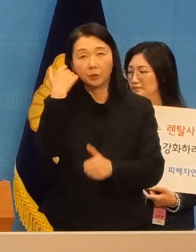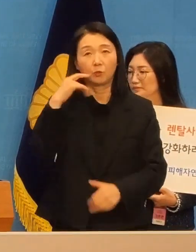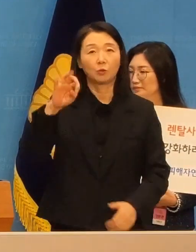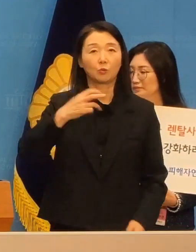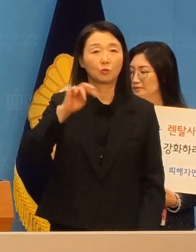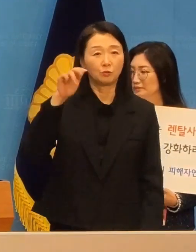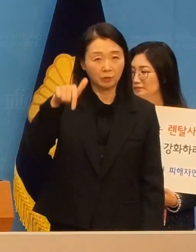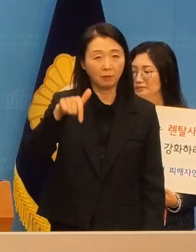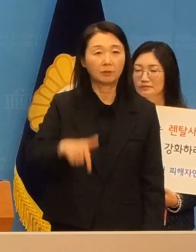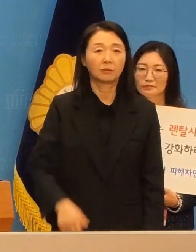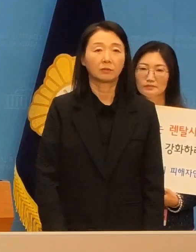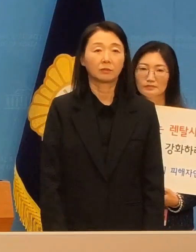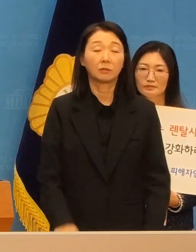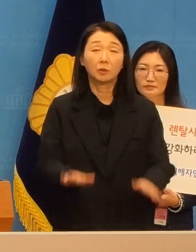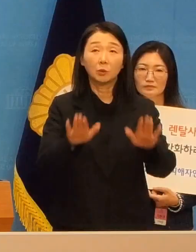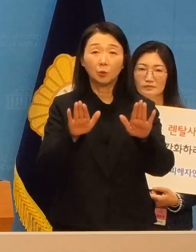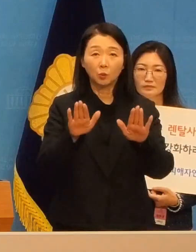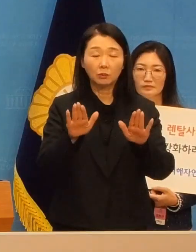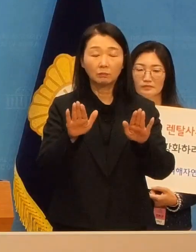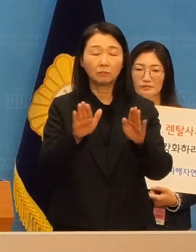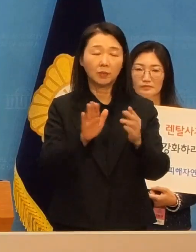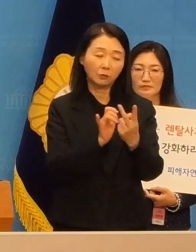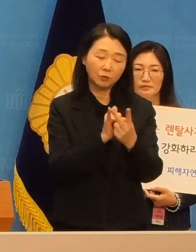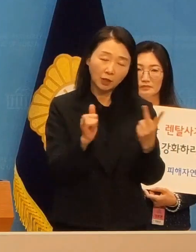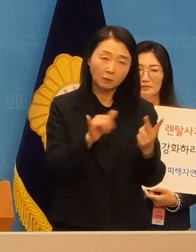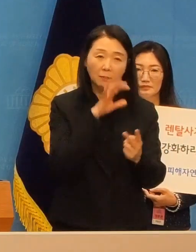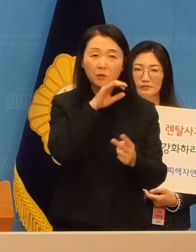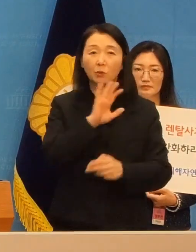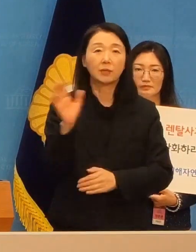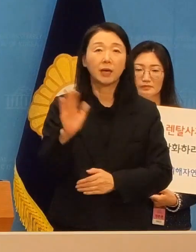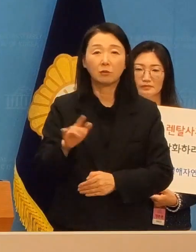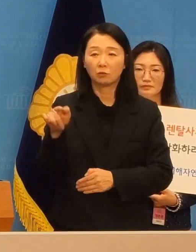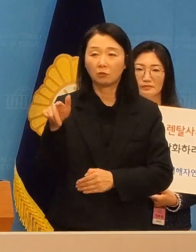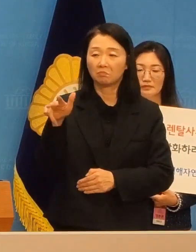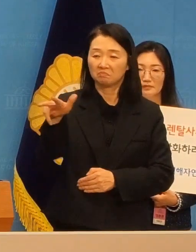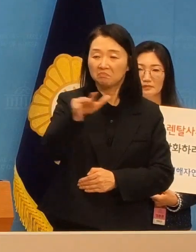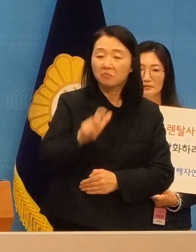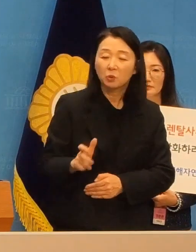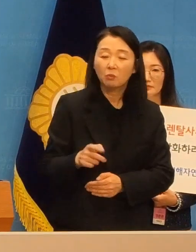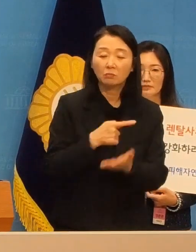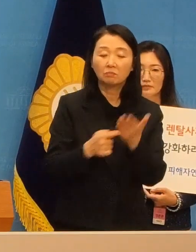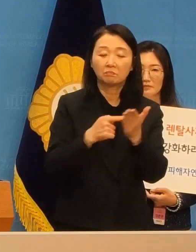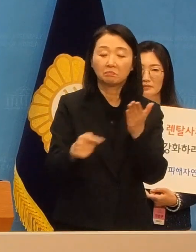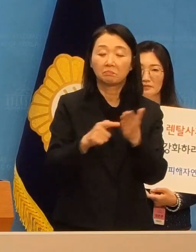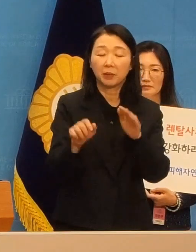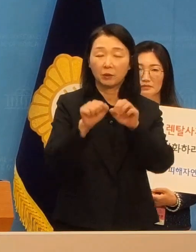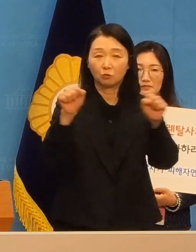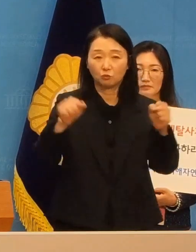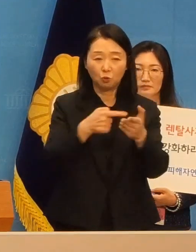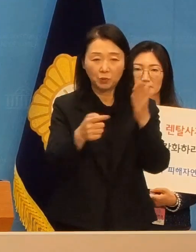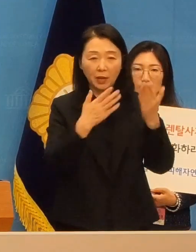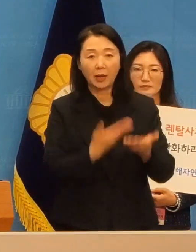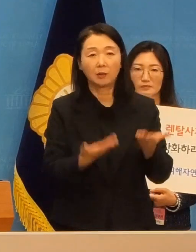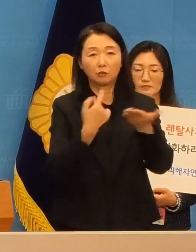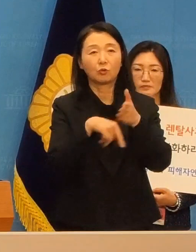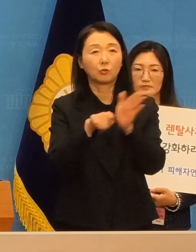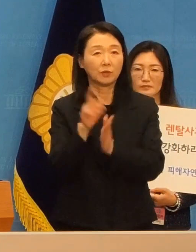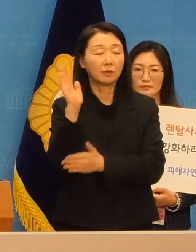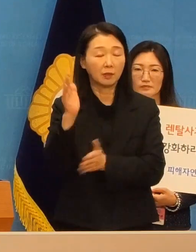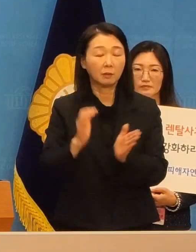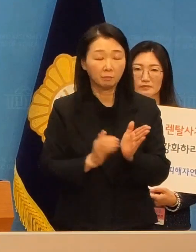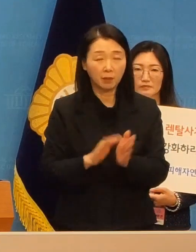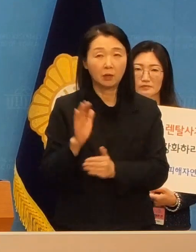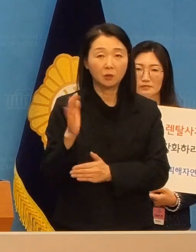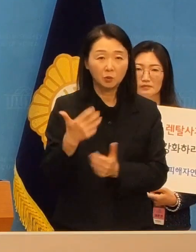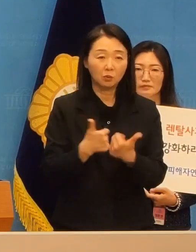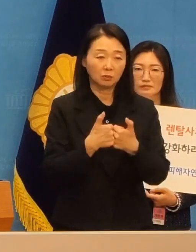유순덕입니다. 오늘 이 자리는 한두 사람의 민원이 아니라 전국적으로 번지고 있는 구조적 피해를 알리기 위해서 섰습니다. 최근